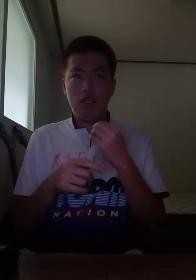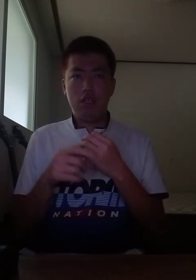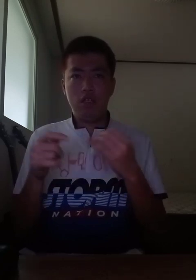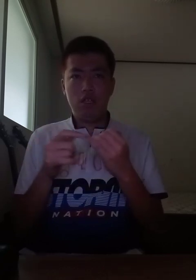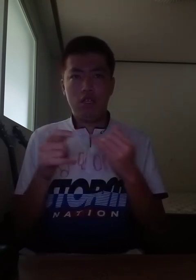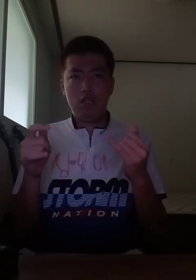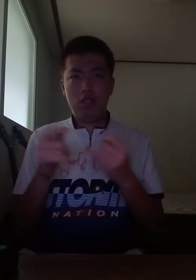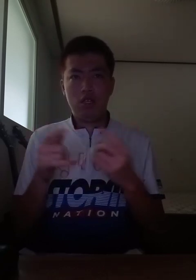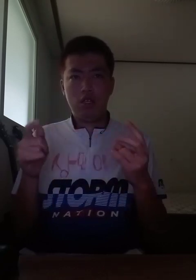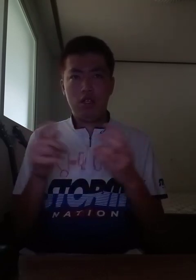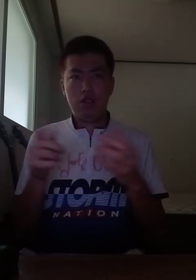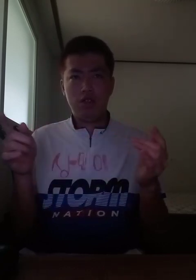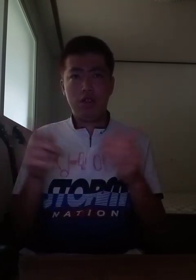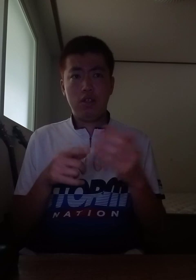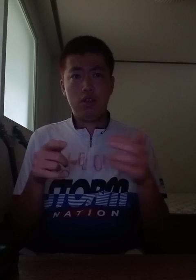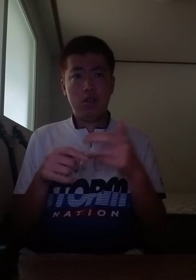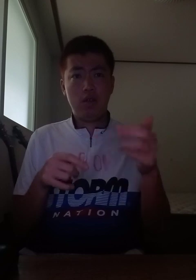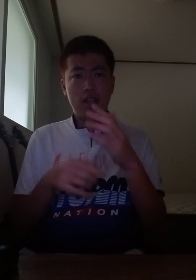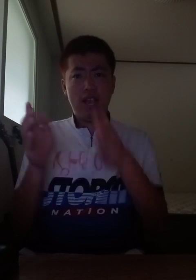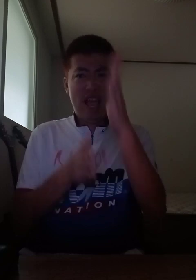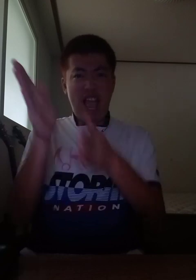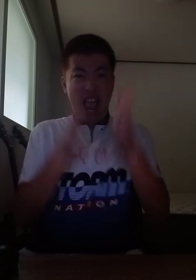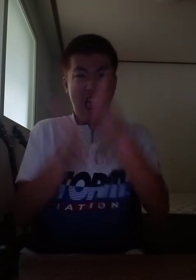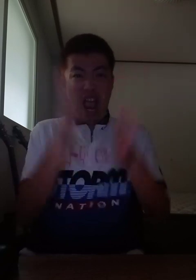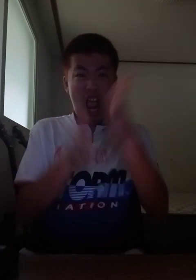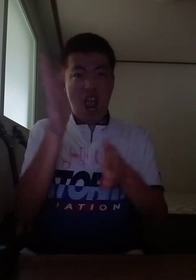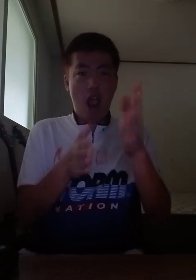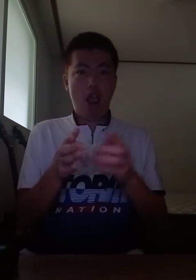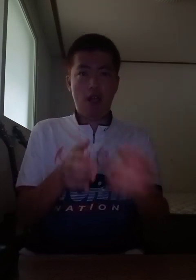버스들이 있어 갑자기 버스라도 오면 저쪽까지 뛰어가야 합니다.